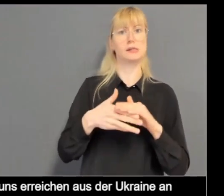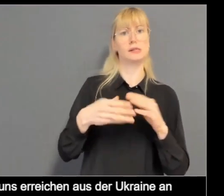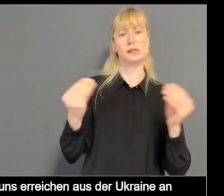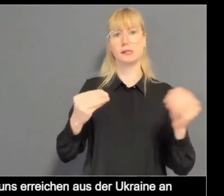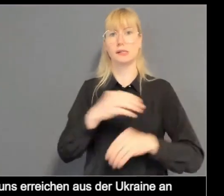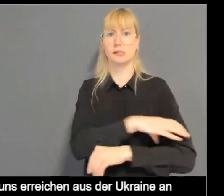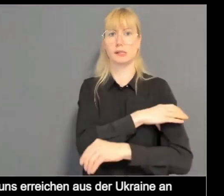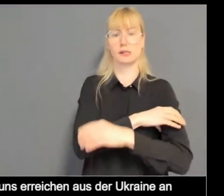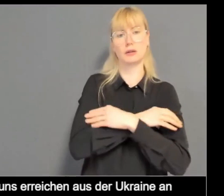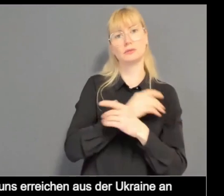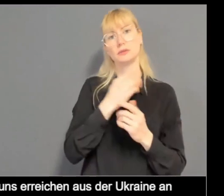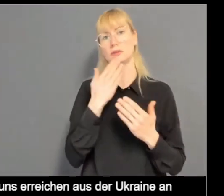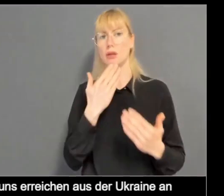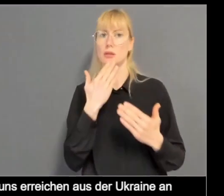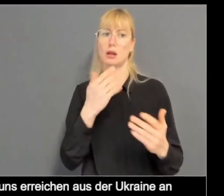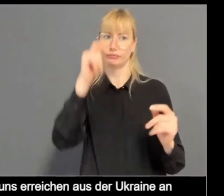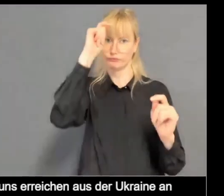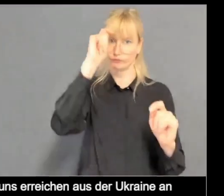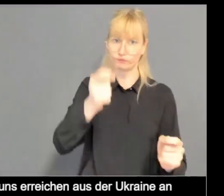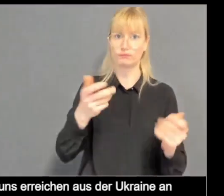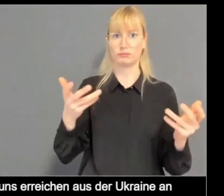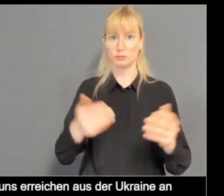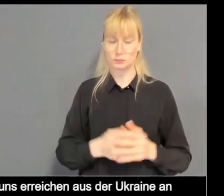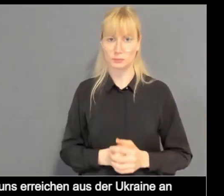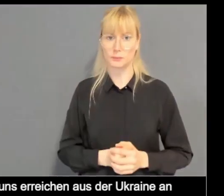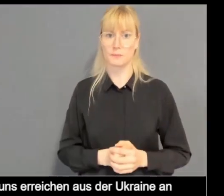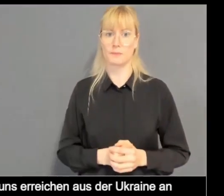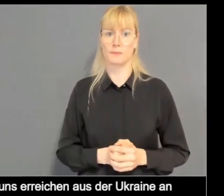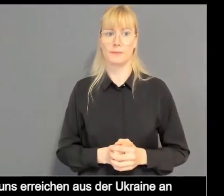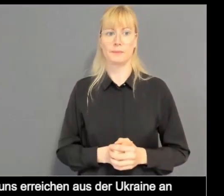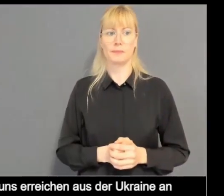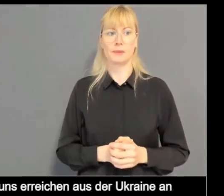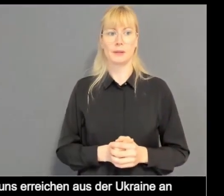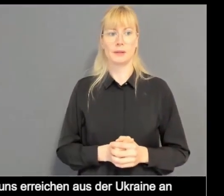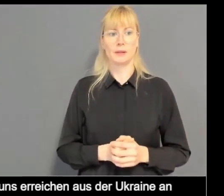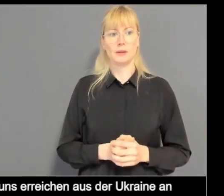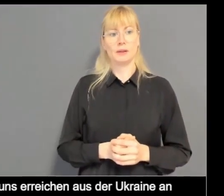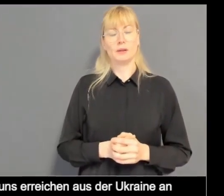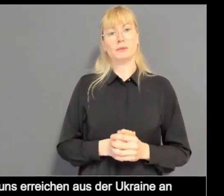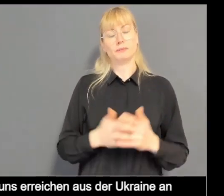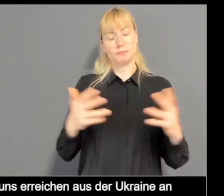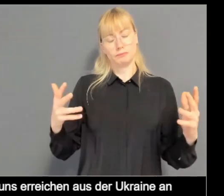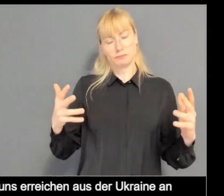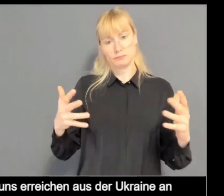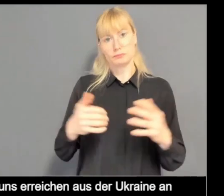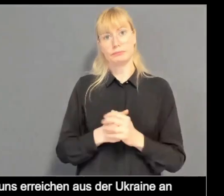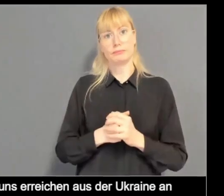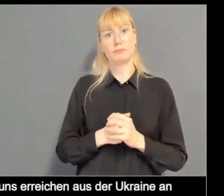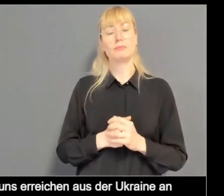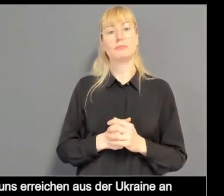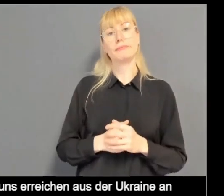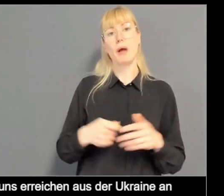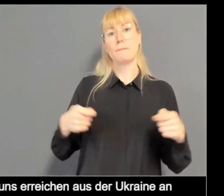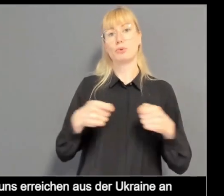und Orientierung geben. Und genau das wollen wir auch in den nächsten Tagen und Wochen tun. Wir haben einen